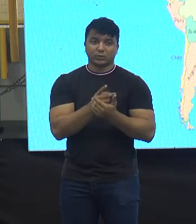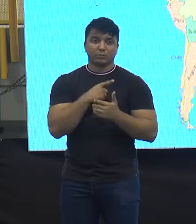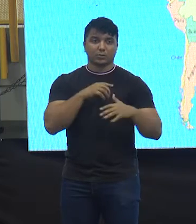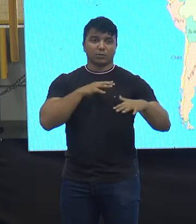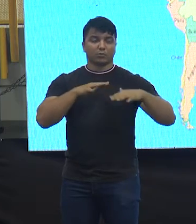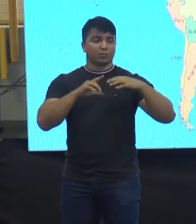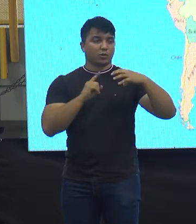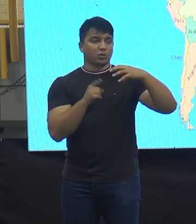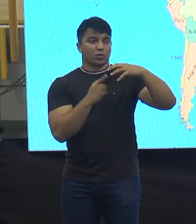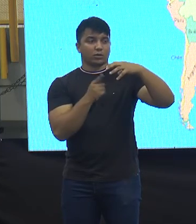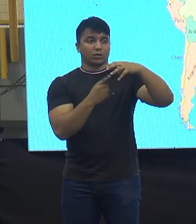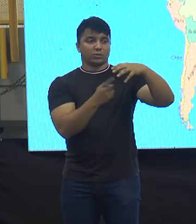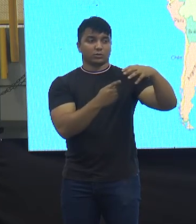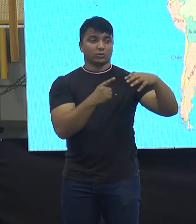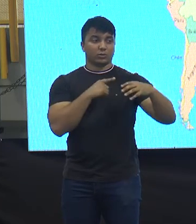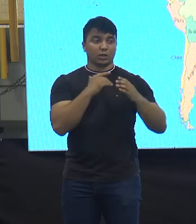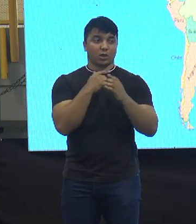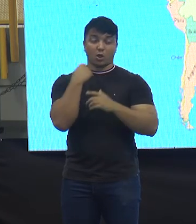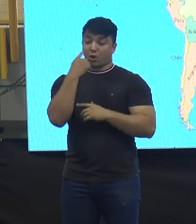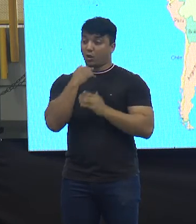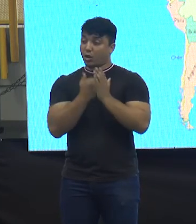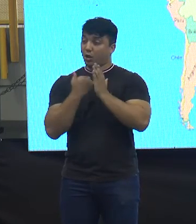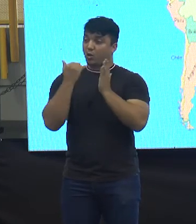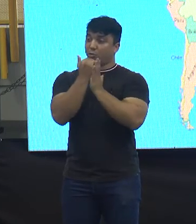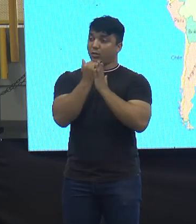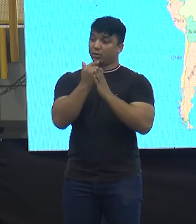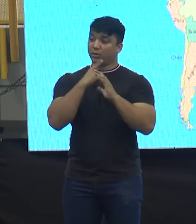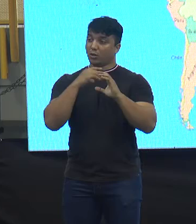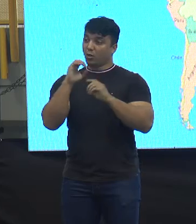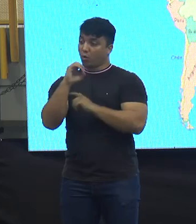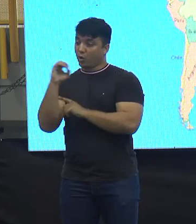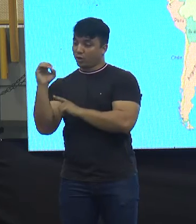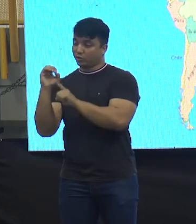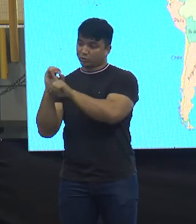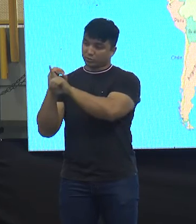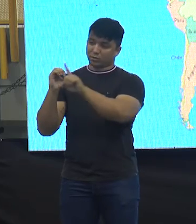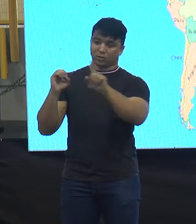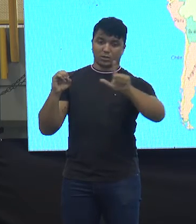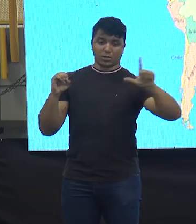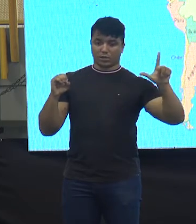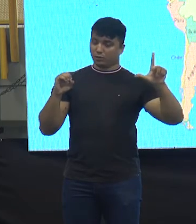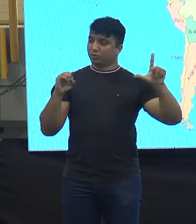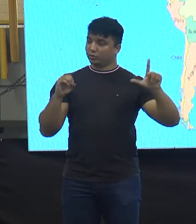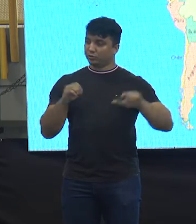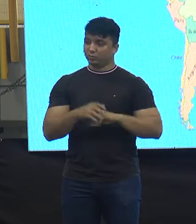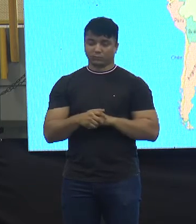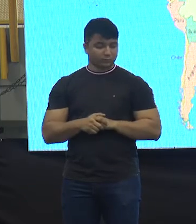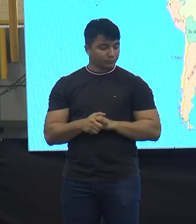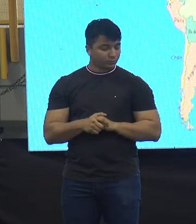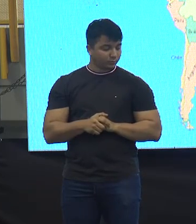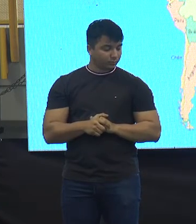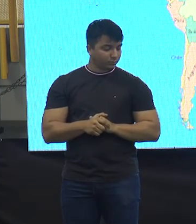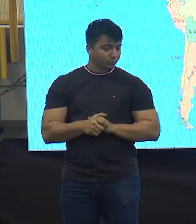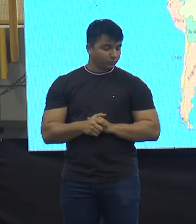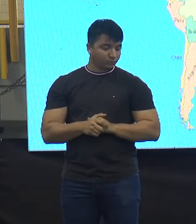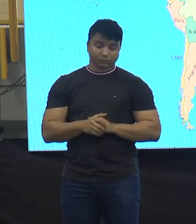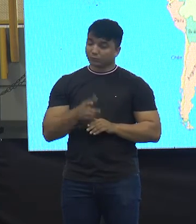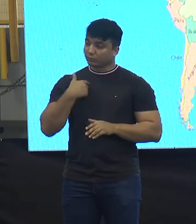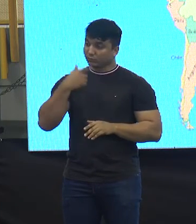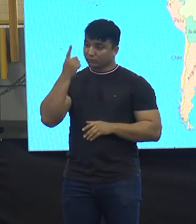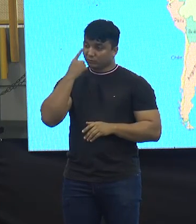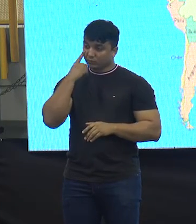da Terra, as horas aumentam sempre de oeste para leste. Observa aí os continentes.